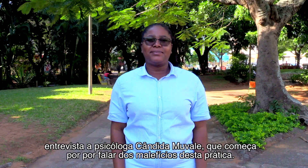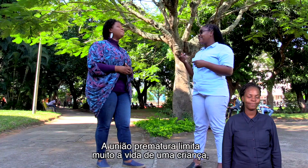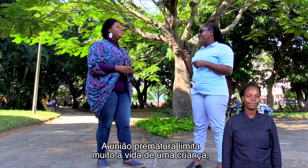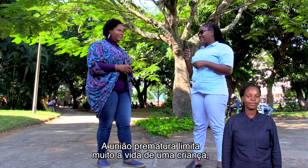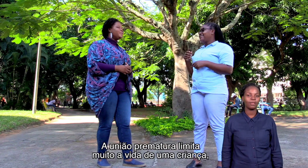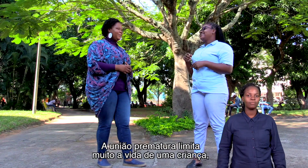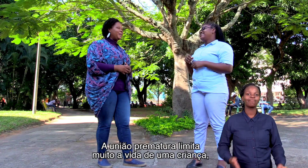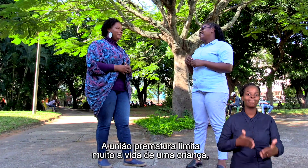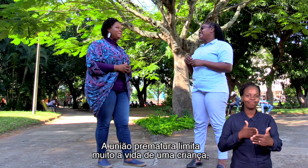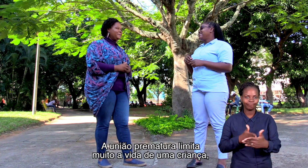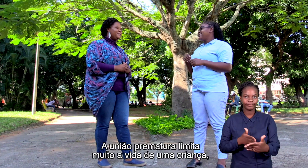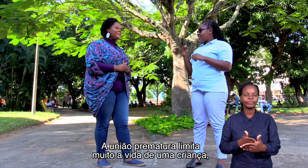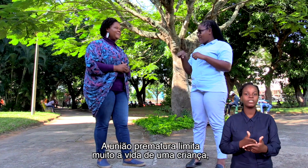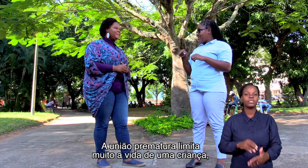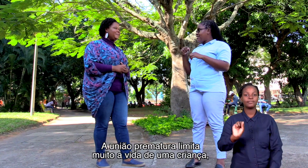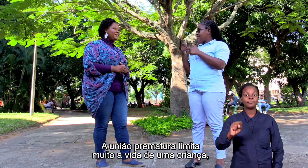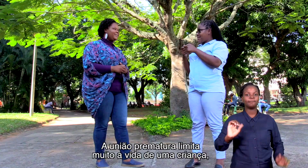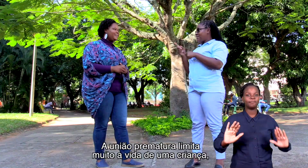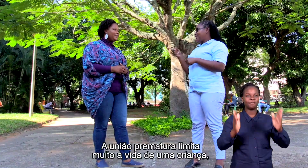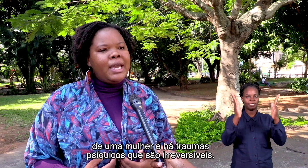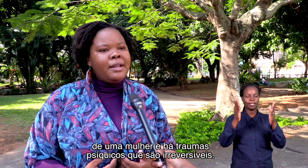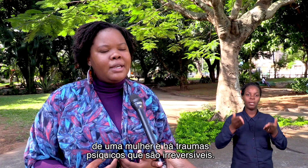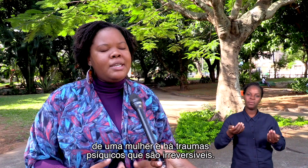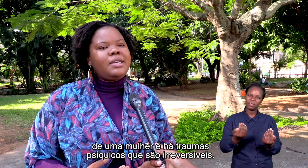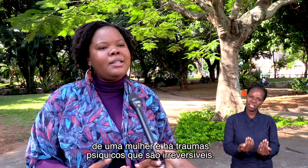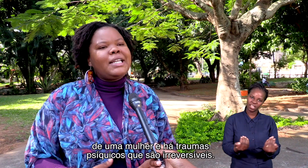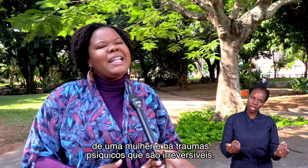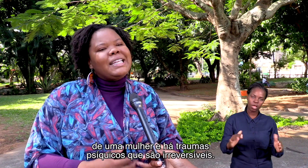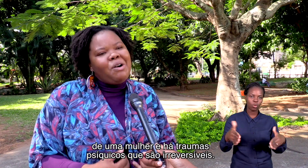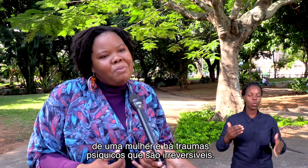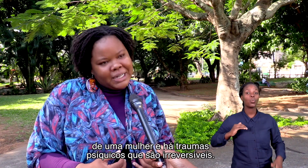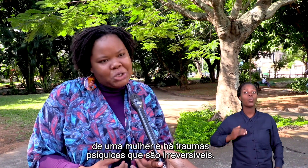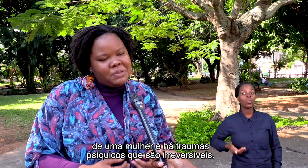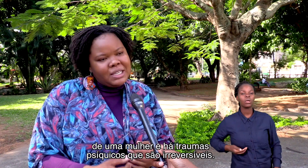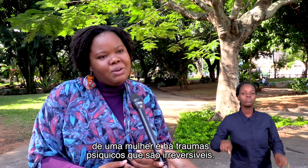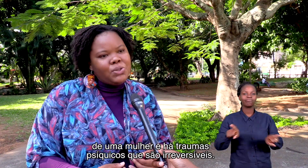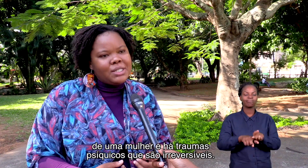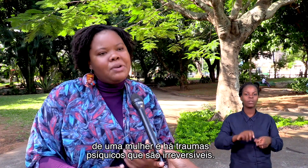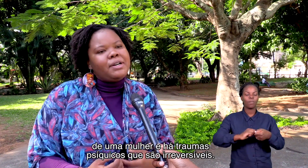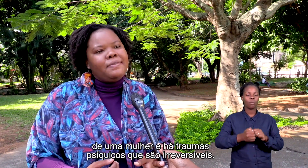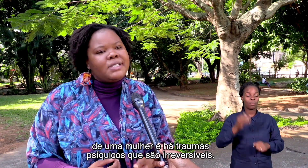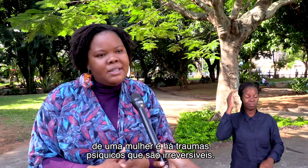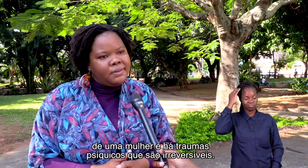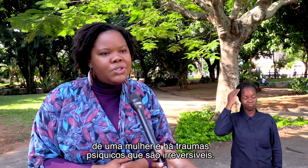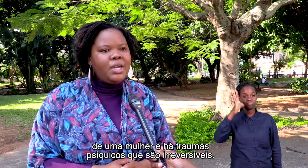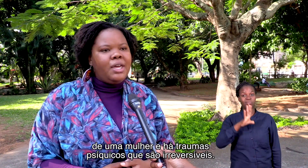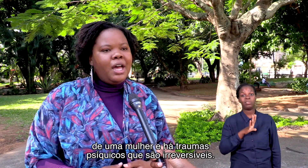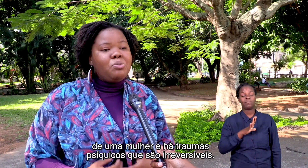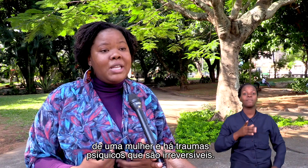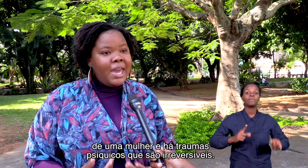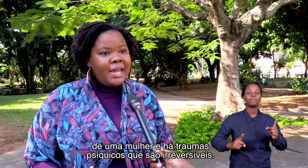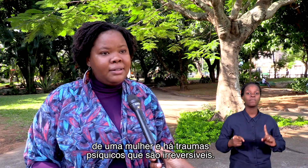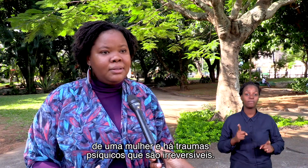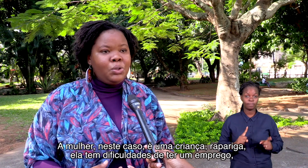prática. Limita muito a vida de uma criança, de uma mulher, e cria traumas psíquicos que são irreversíveis.